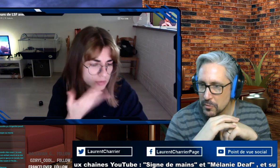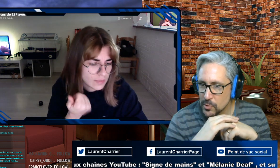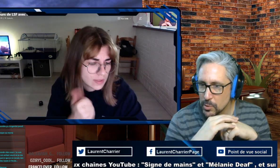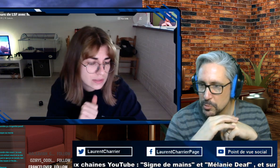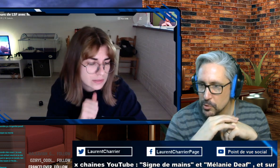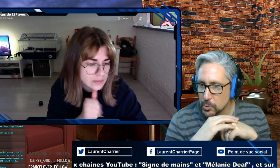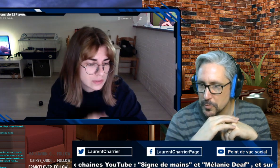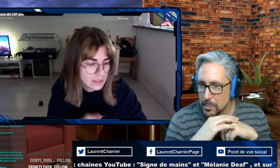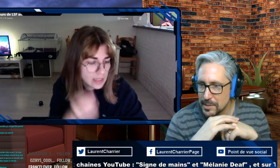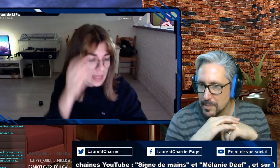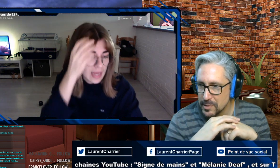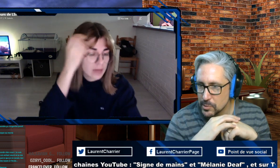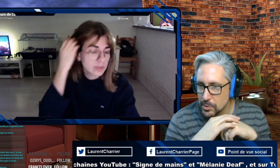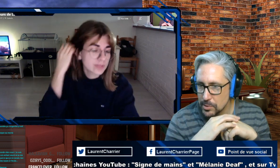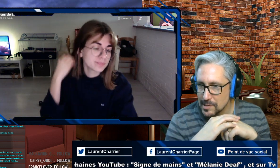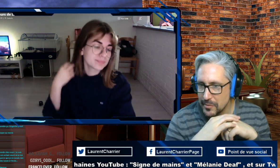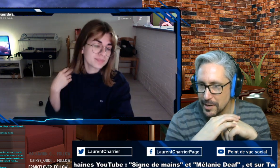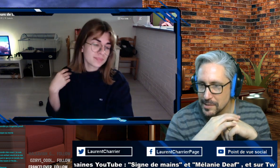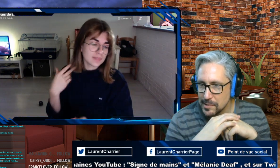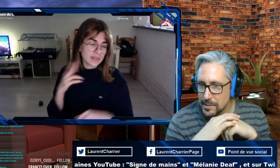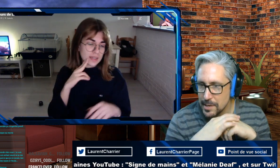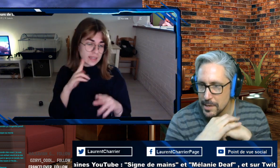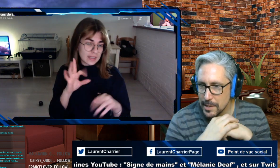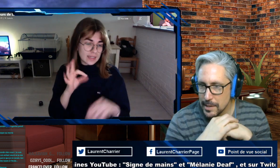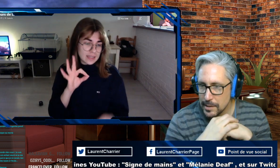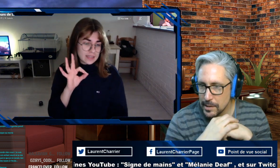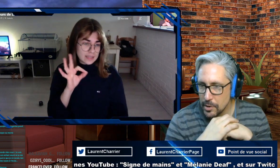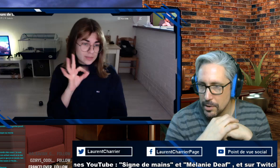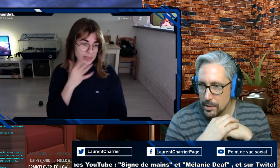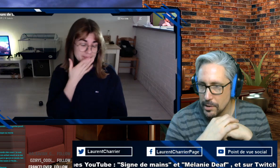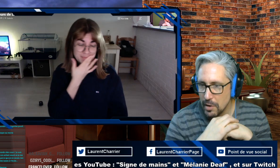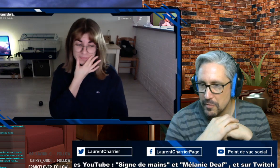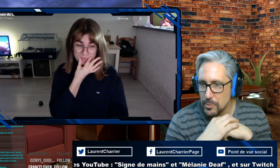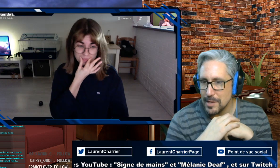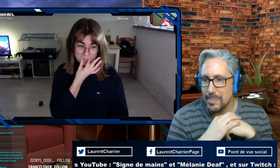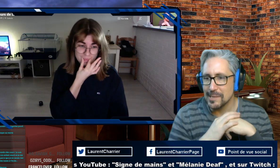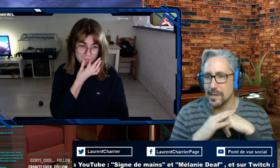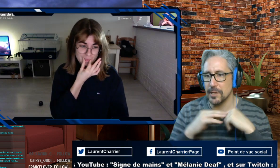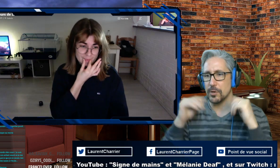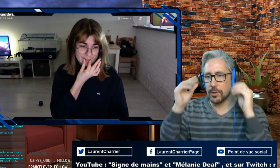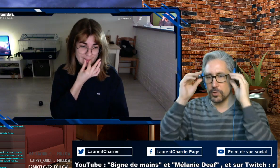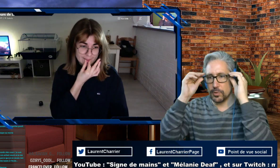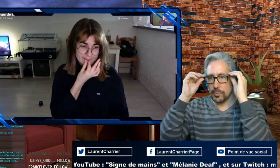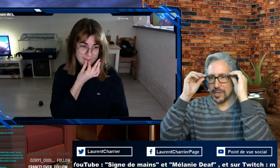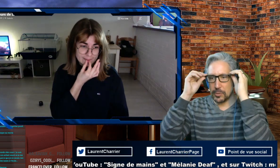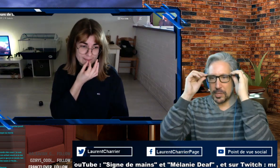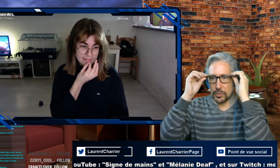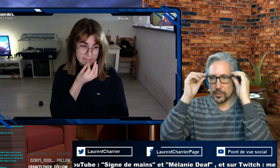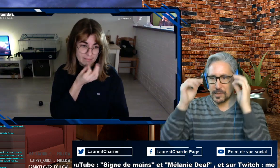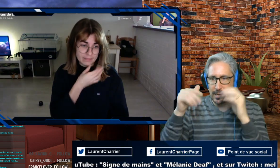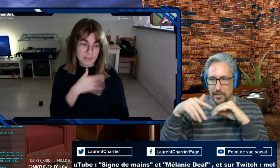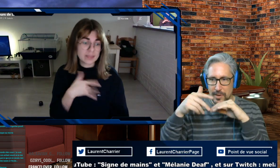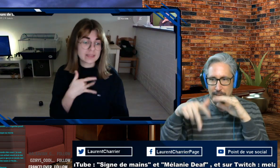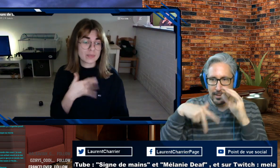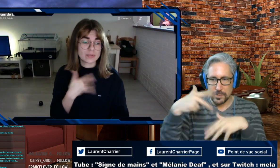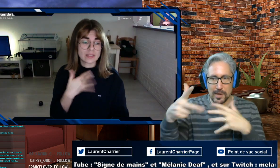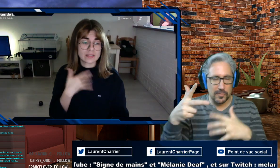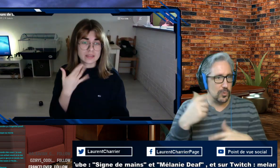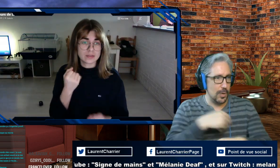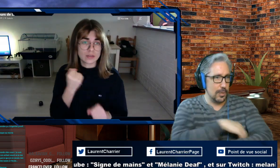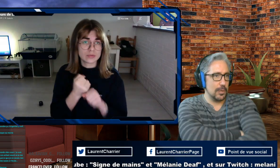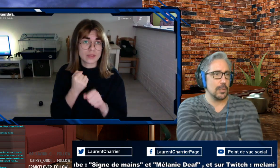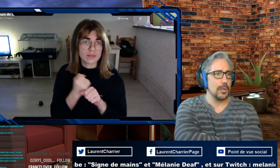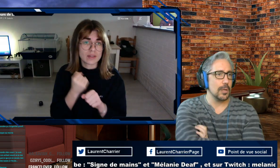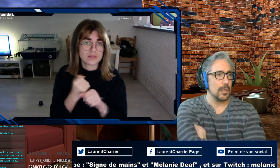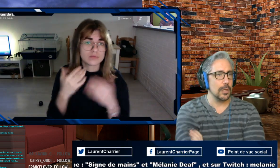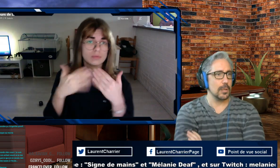J'ai un enfant sourd et je me suis retrouvé embêté parce que je ne savais rien signer. Il aura fallu des bases à l'école de maître nageuse parce qu'elle avait un élève